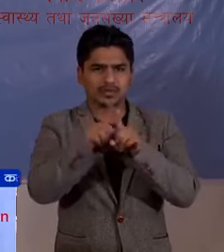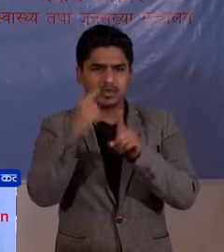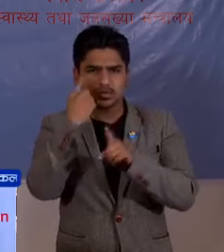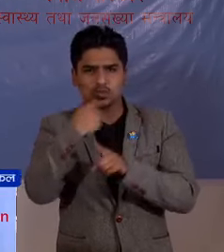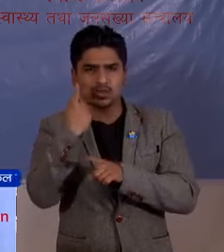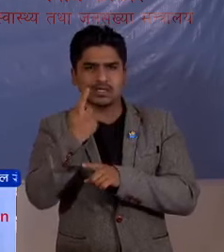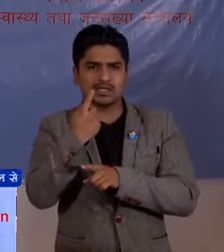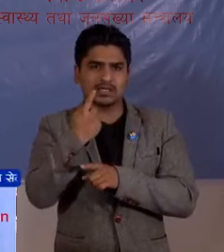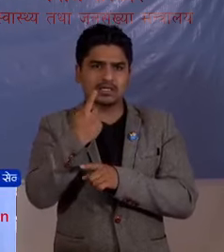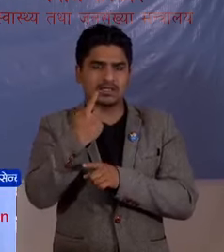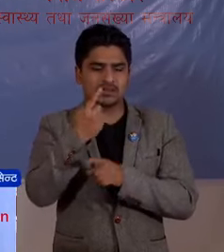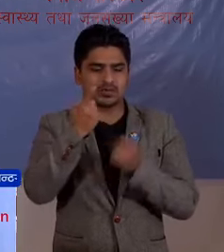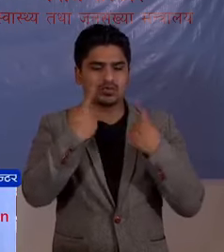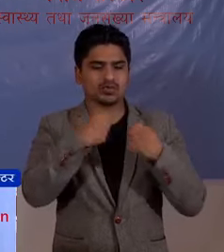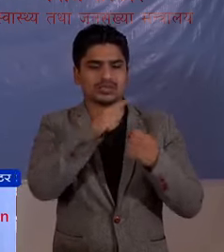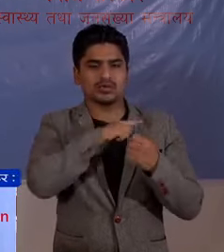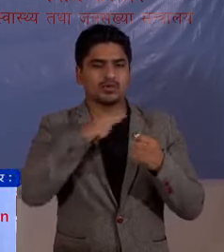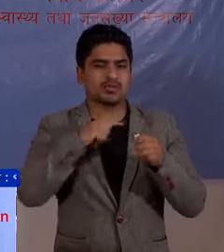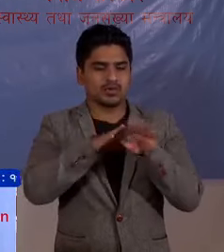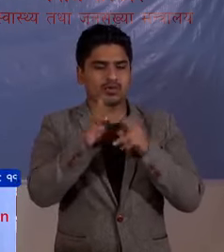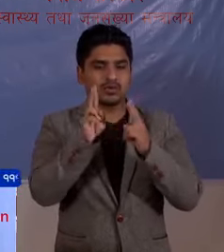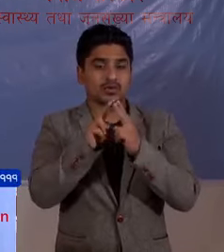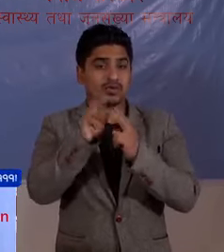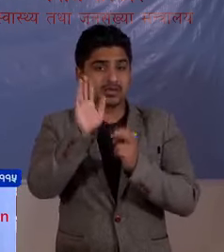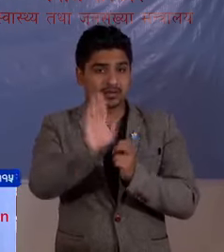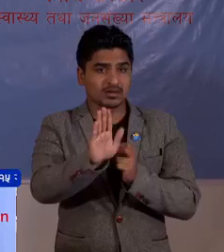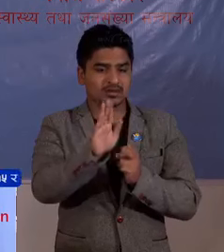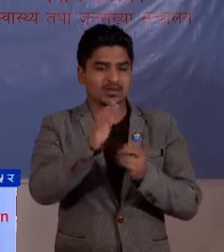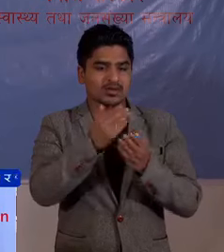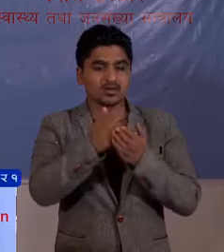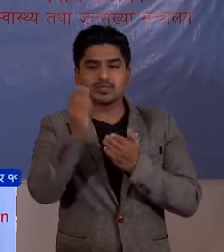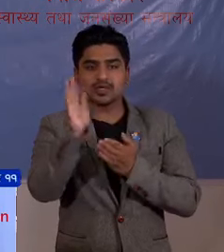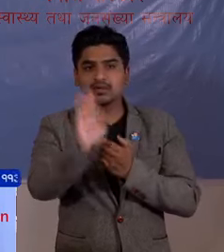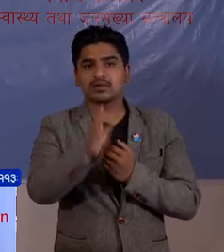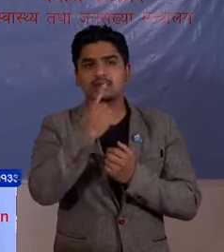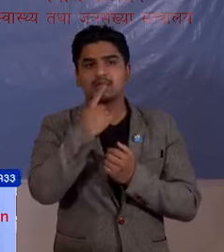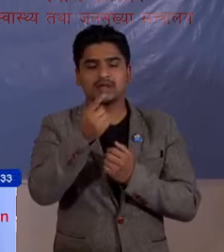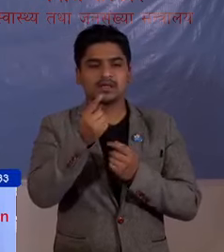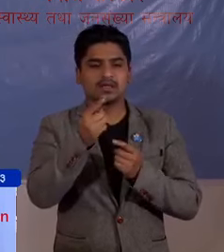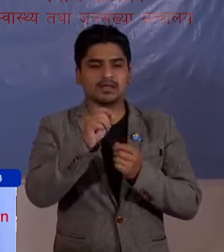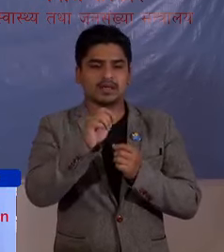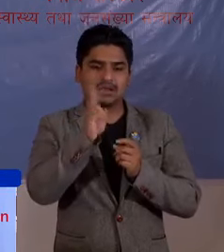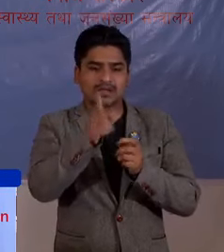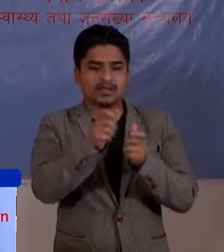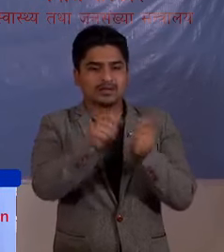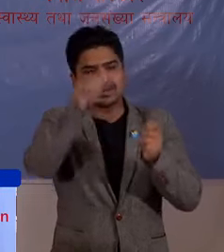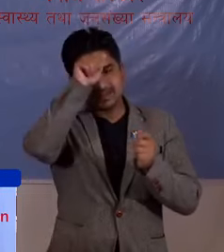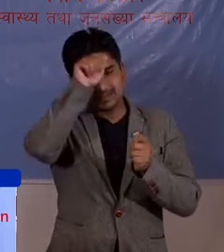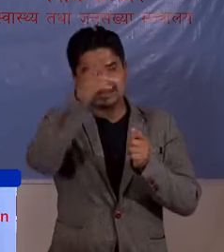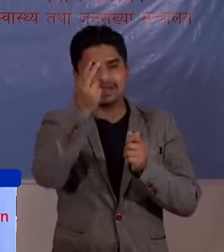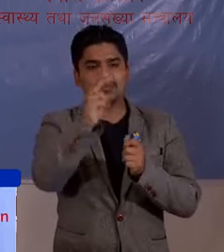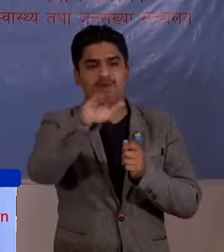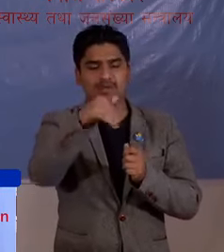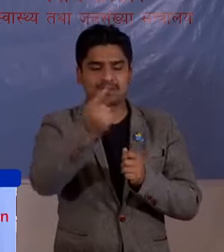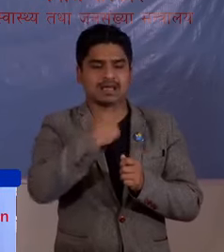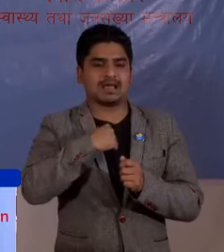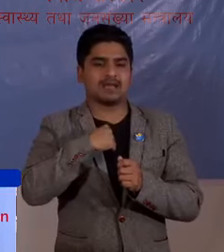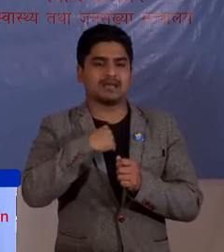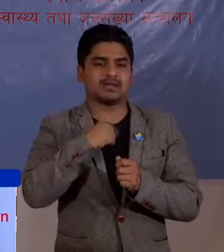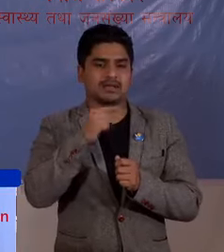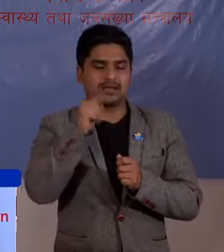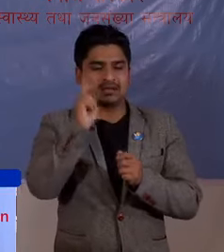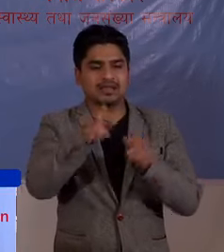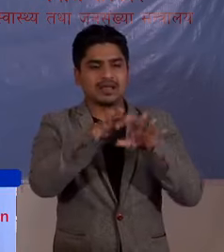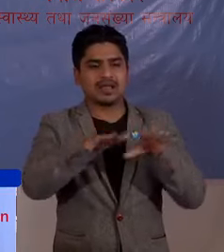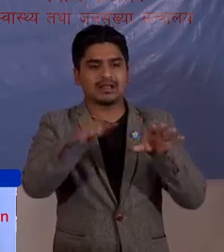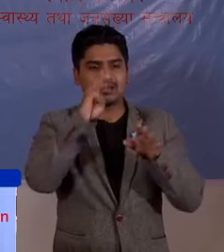कोही यी स्वास्थ्यकर्मीको कन्ट्याक्टमा आउनुभएको छ र छुट्नु भएको छ भने सोही अनुरूप जानकारी भएपछि हामी सोही